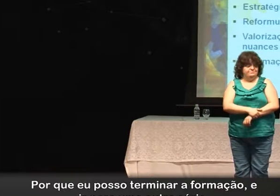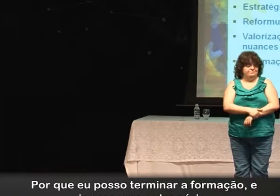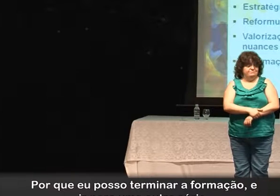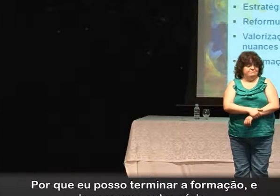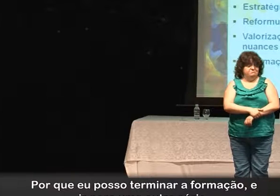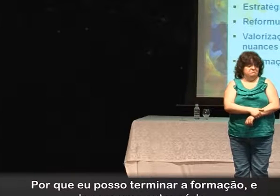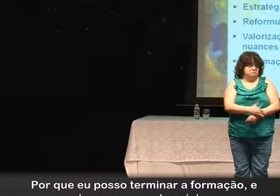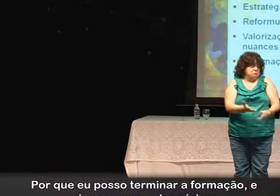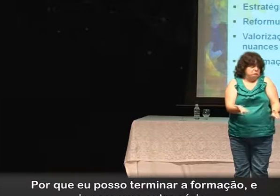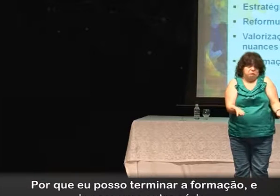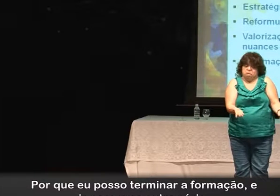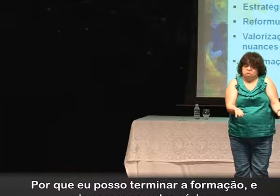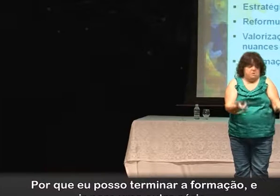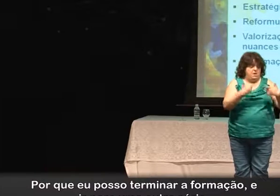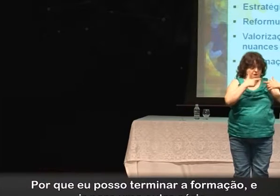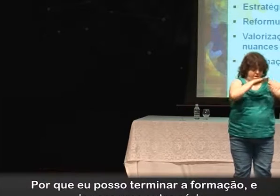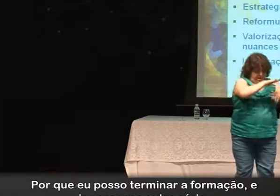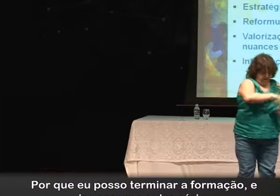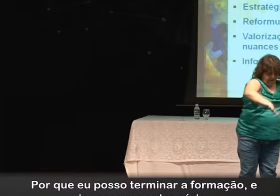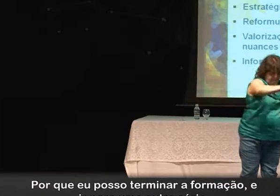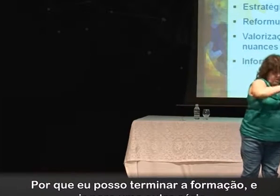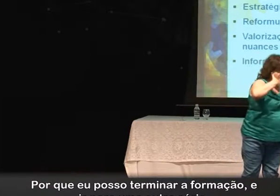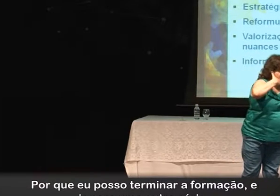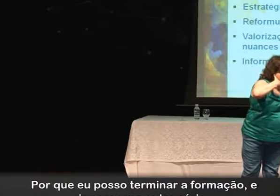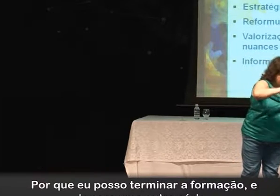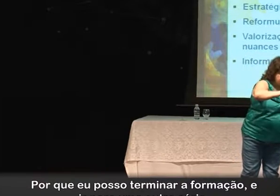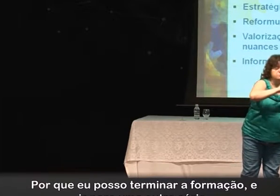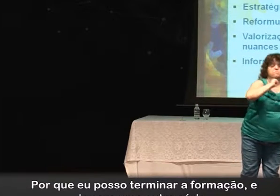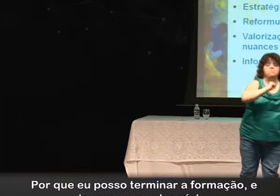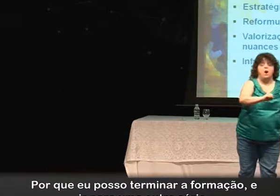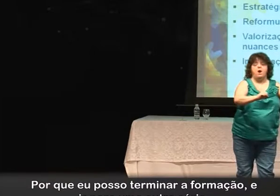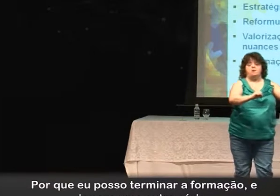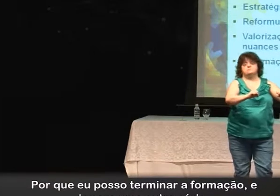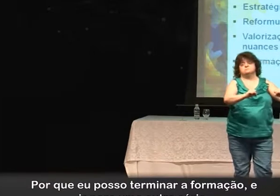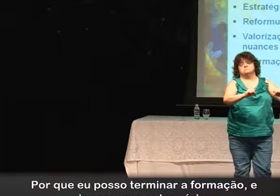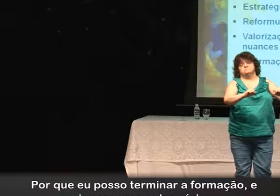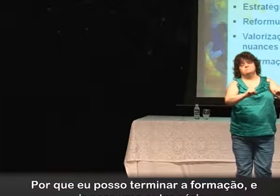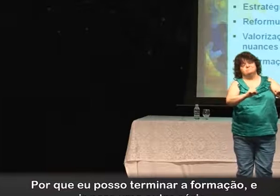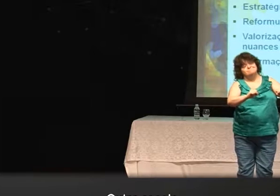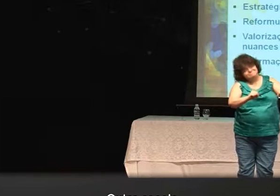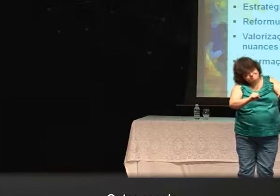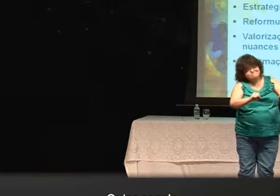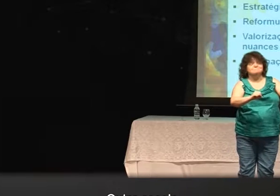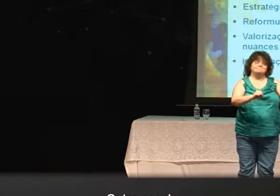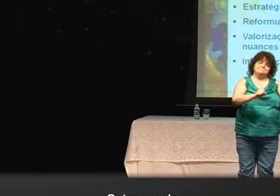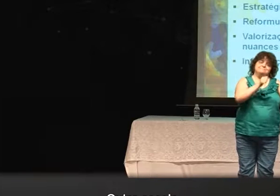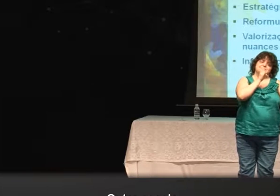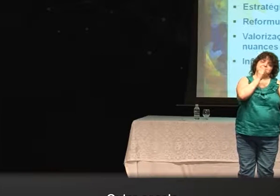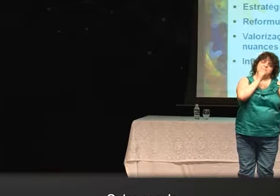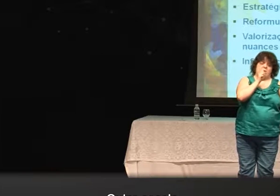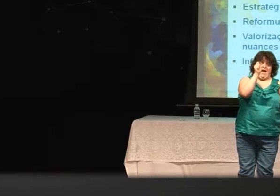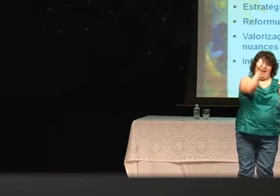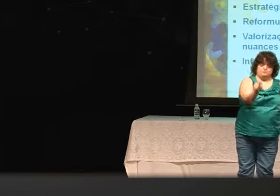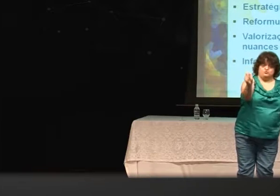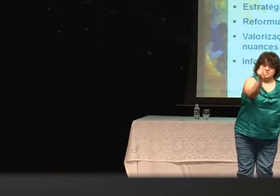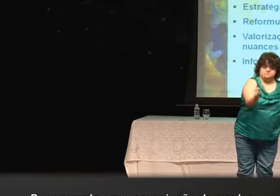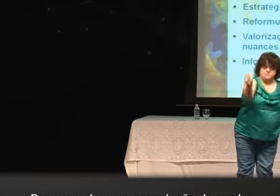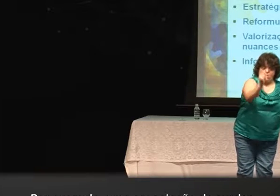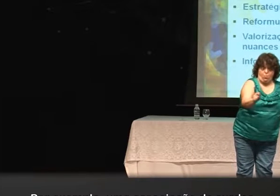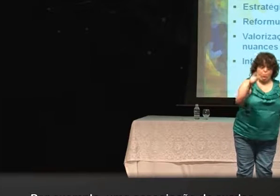Porque eu posso terminar a formação e ir para outro nível, outra série, outra escola. Por exemplo,